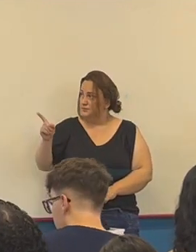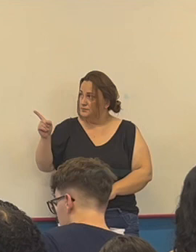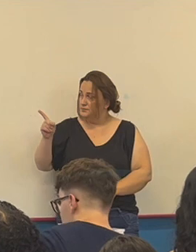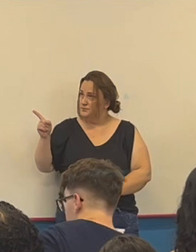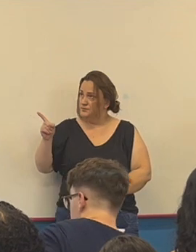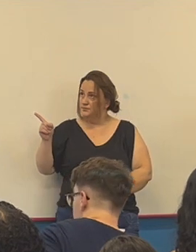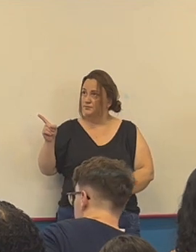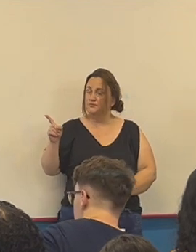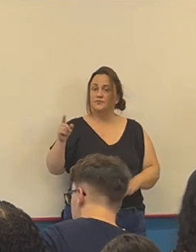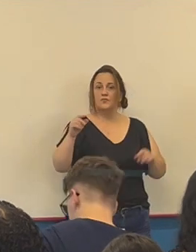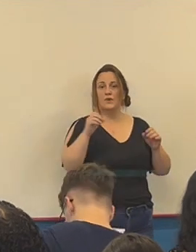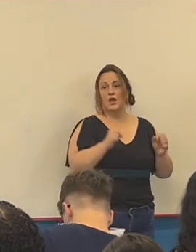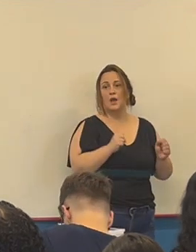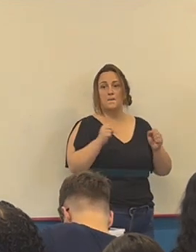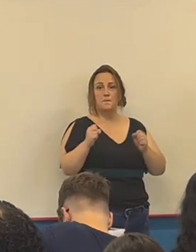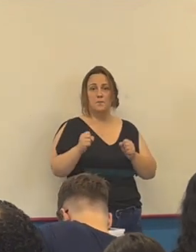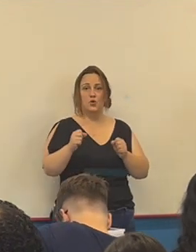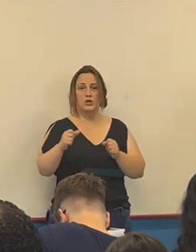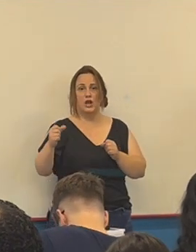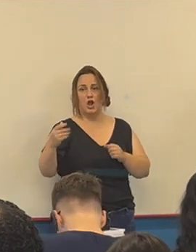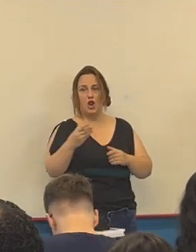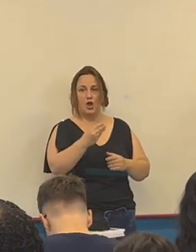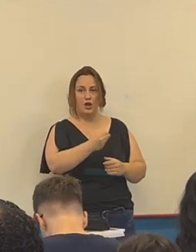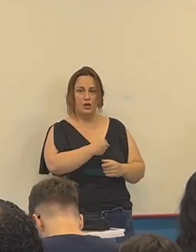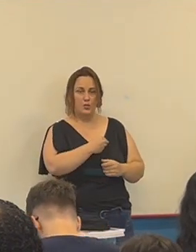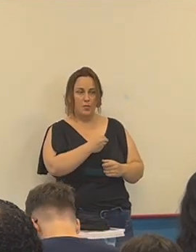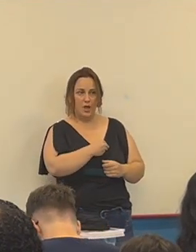Esse trabalho se chama O Poder e a Glória do Pecado,